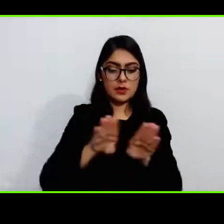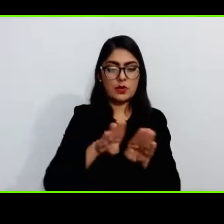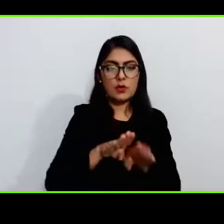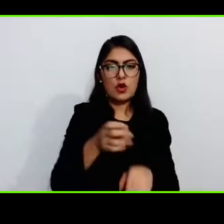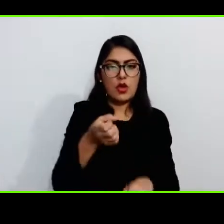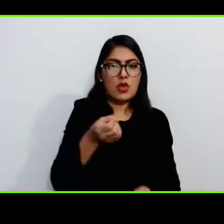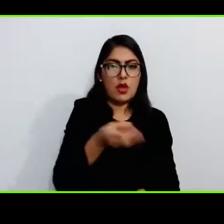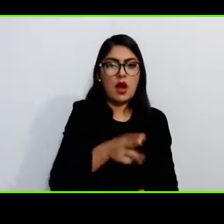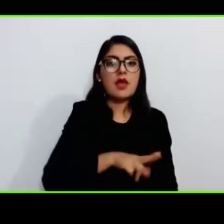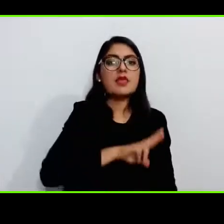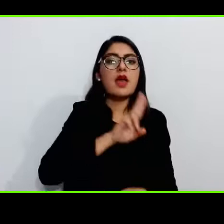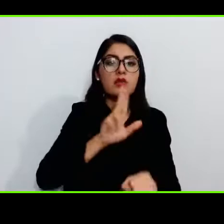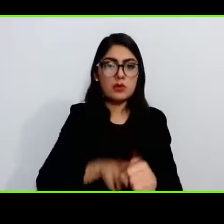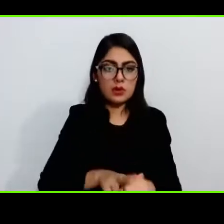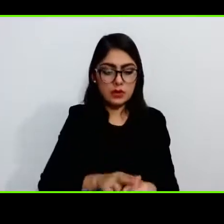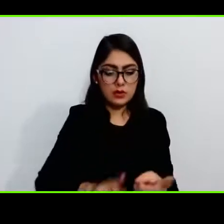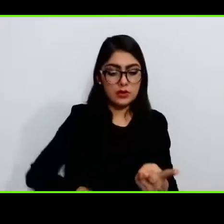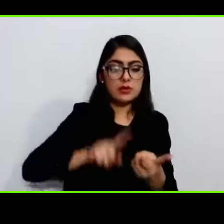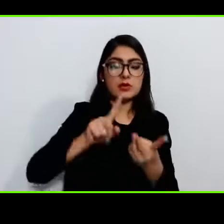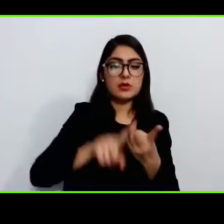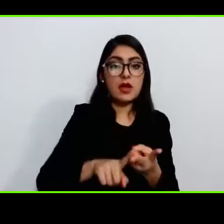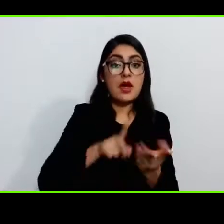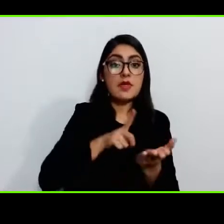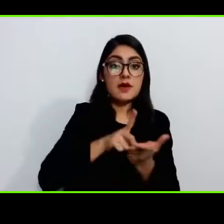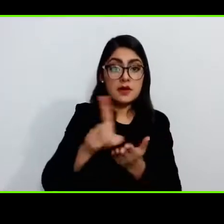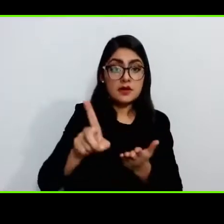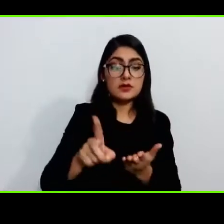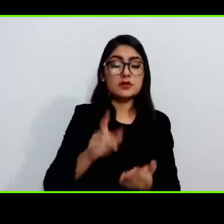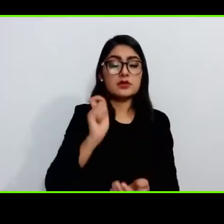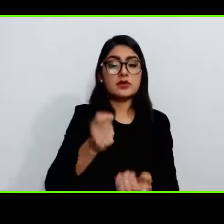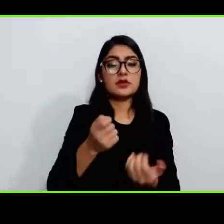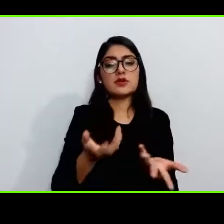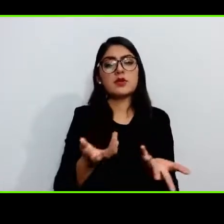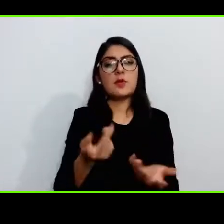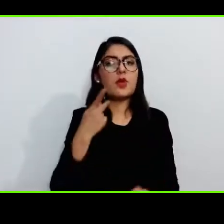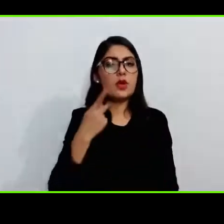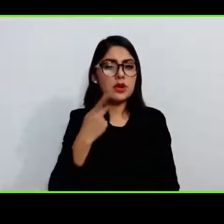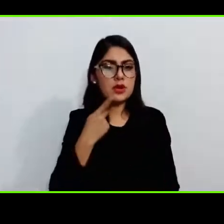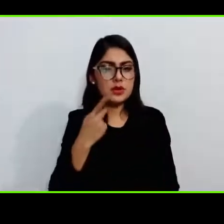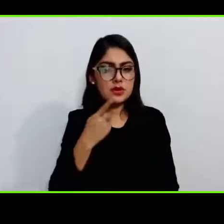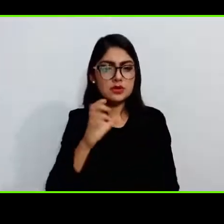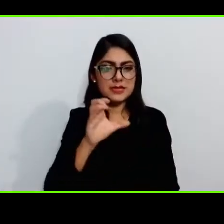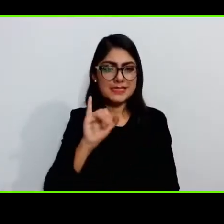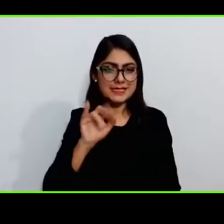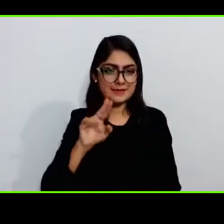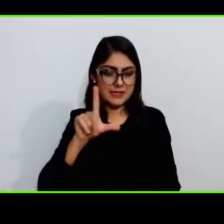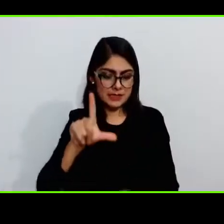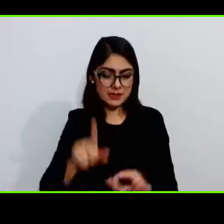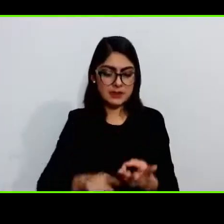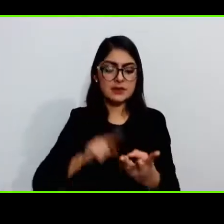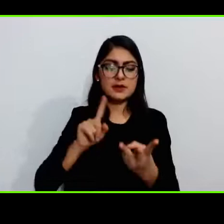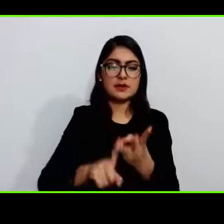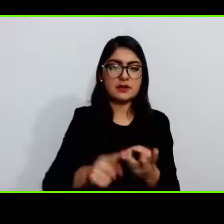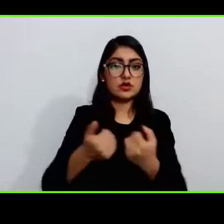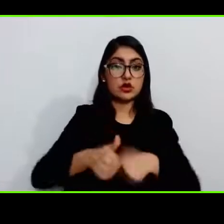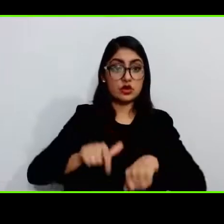luego los derechos civiles y políticos, después los derechos sociales en el siglo XIX, y luego los derechos humanos o